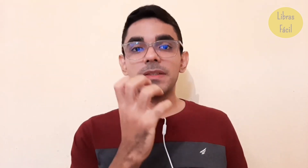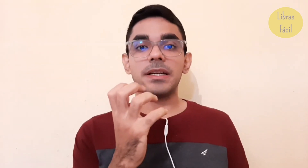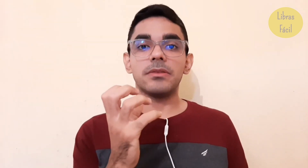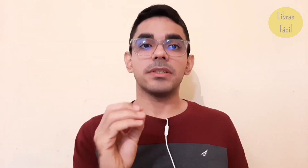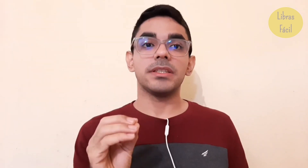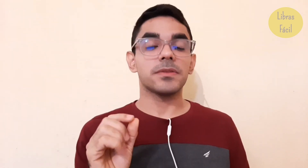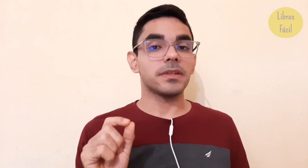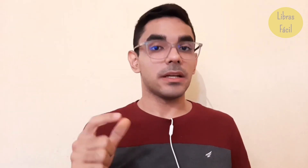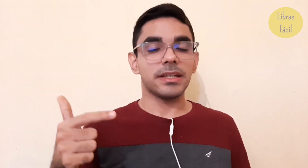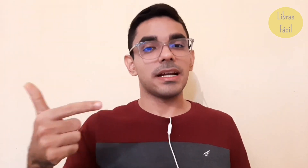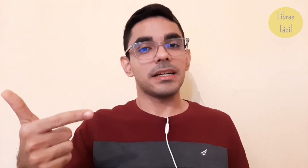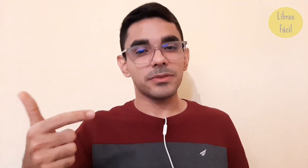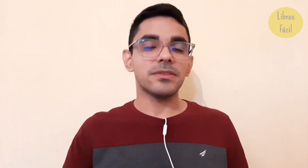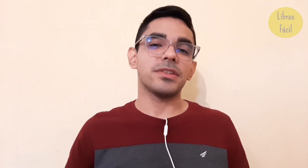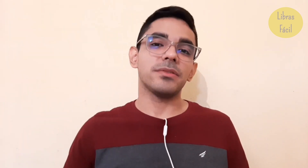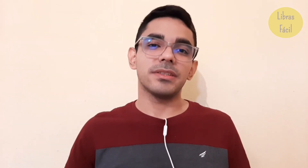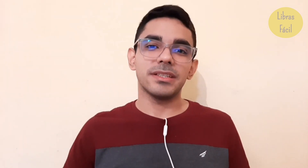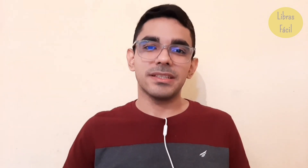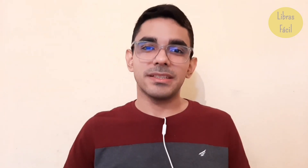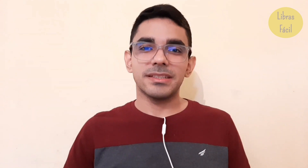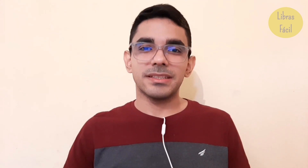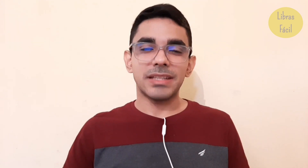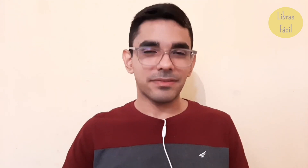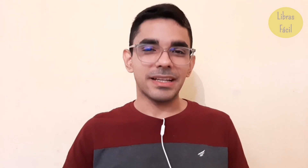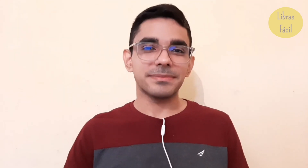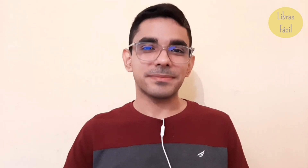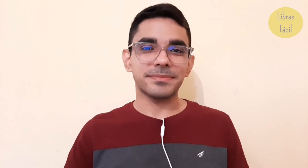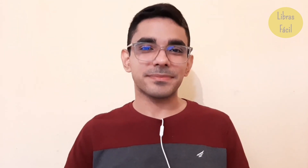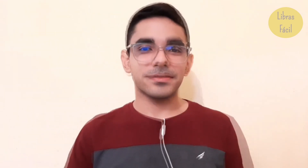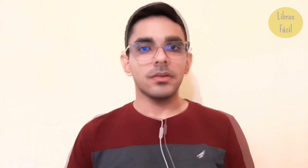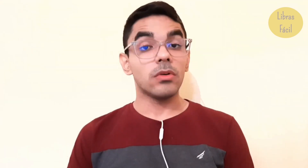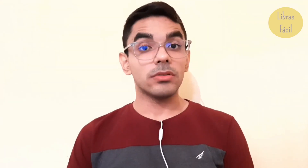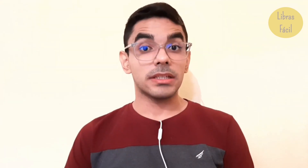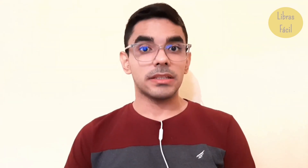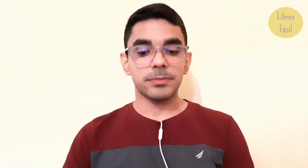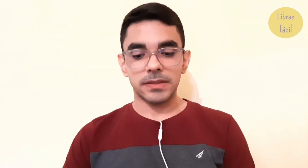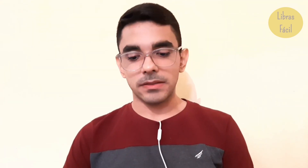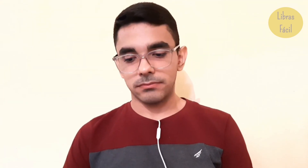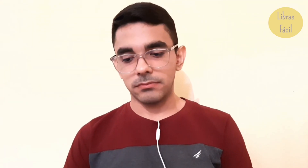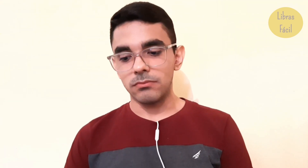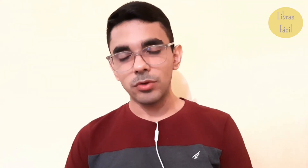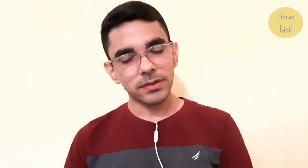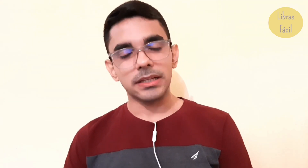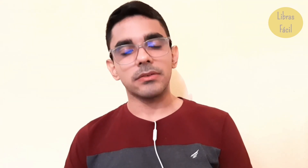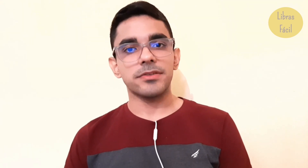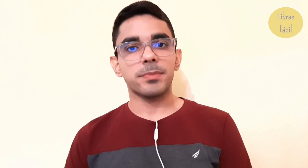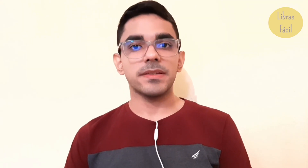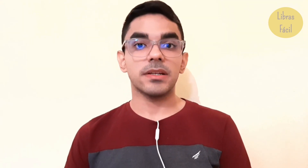facial e isso vai alterar o sentido da fala. Uma outra expressão muito legal que a gente precisa conhecer